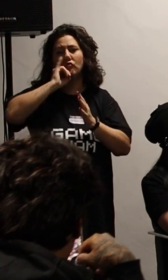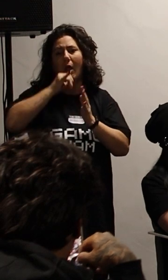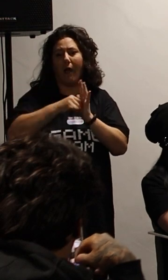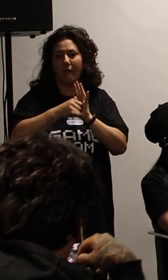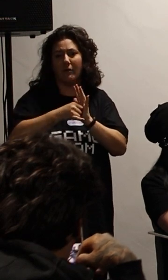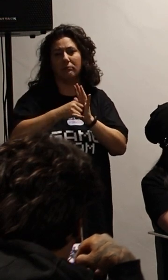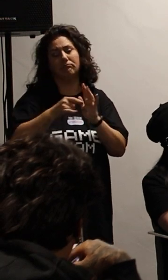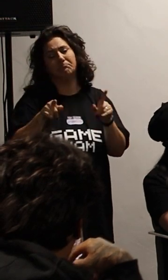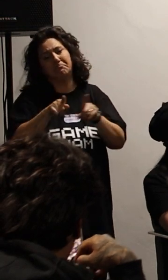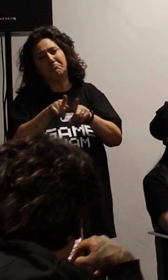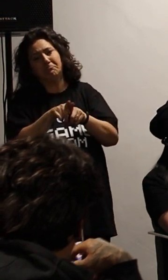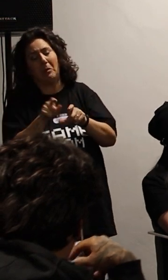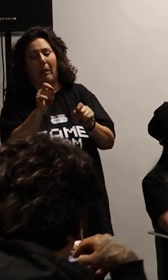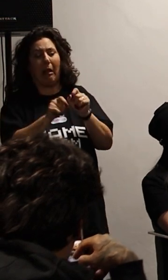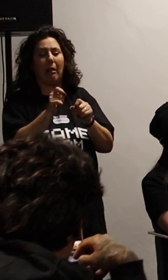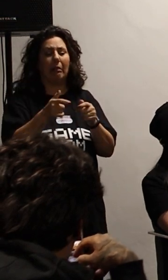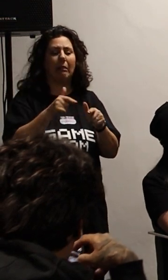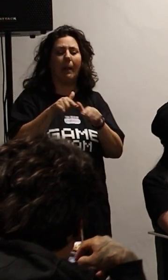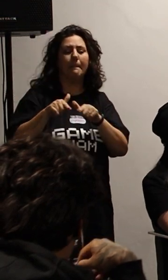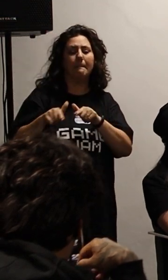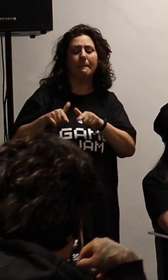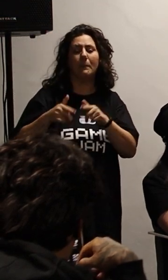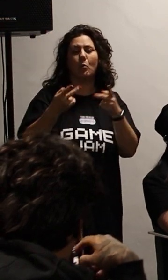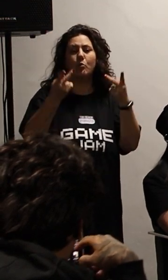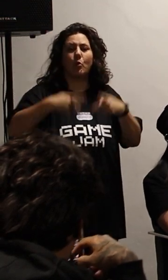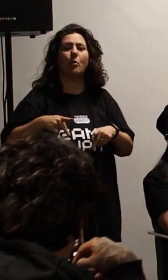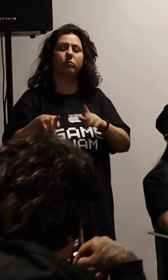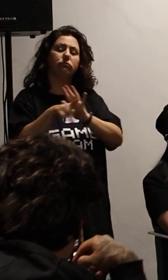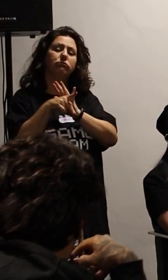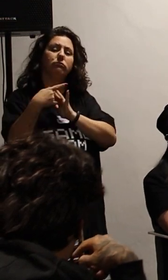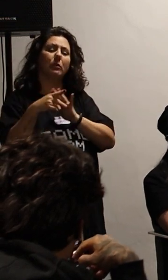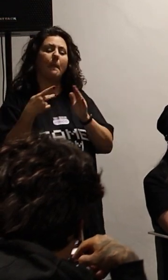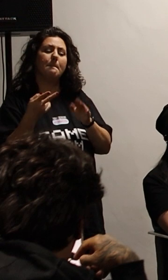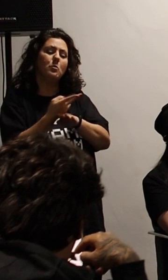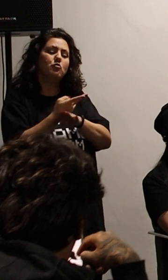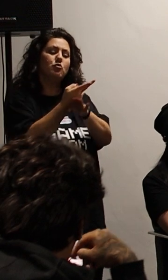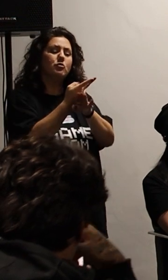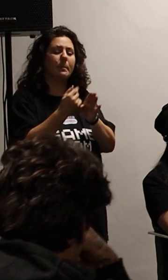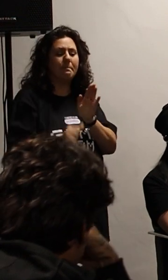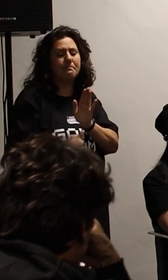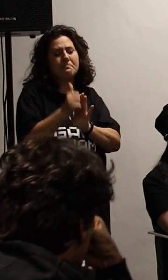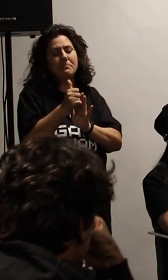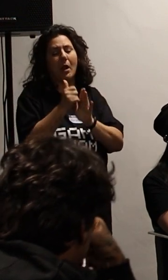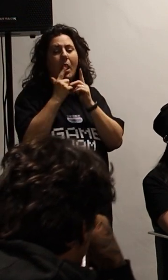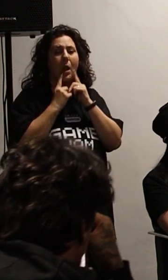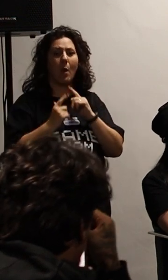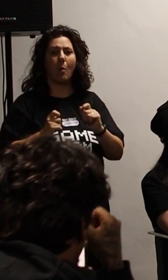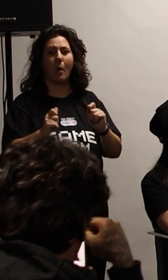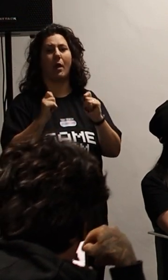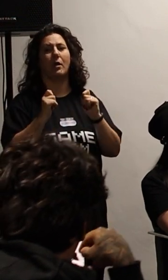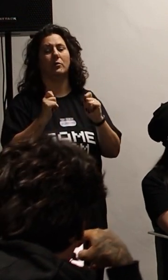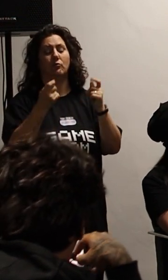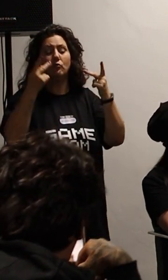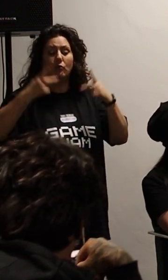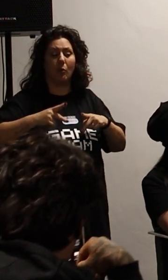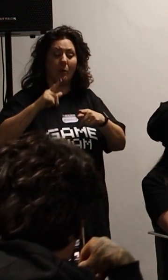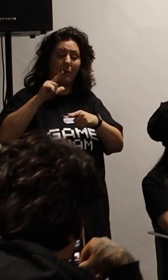mais. Então, quem quer trabalhar com programação, geralmente vai buscar primeiro aprender uma linguagem de programação e aí